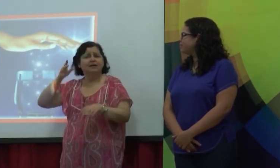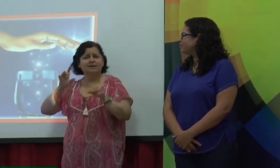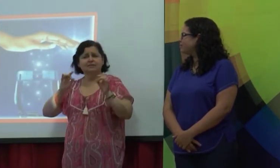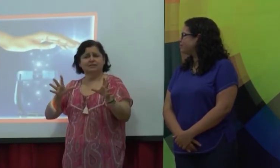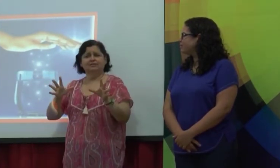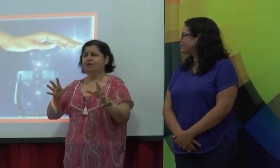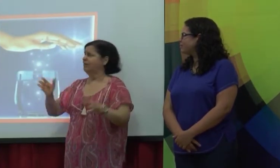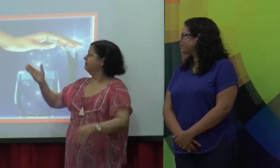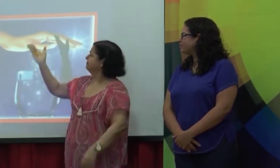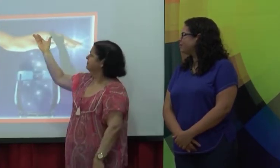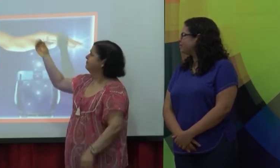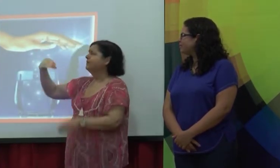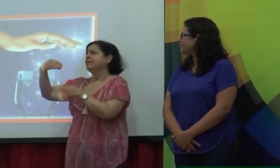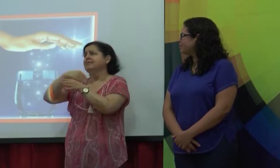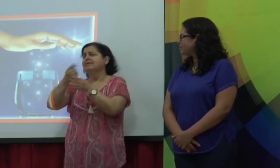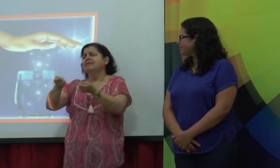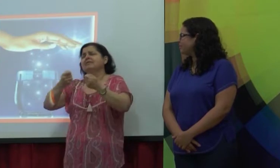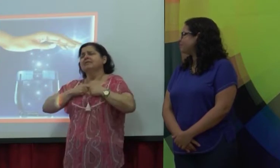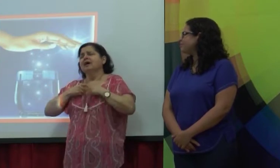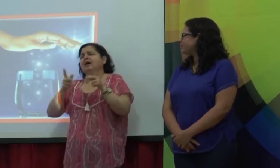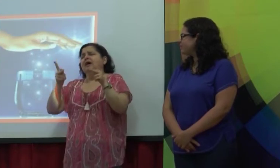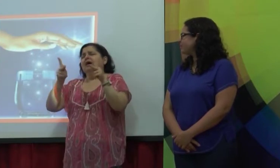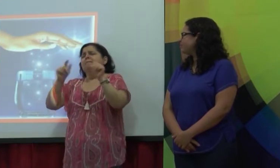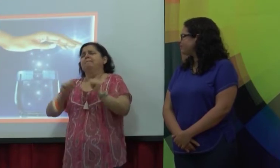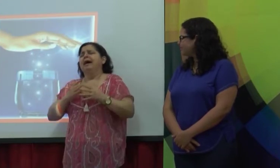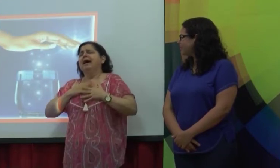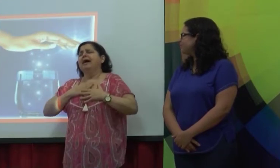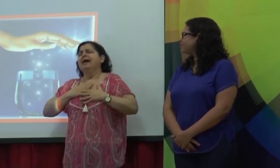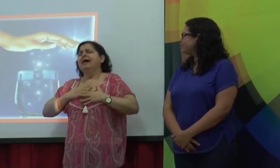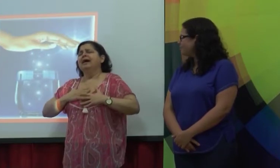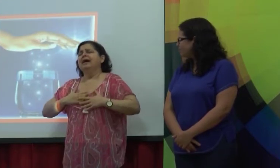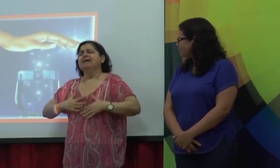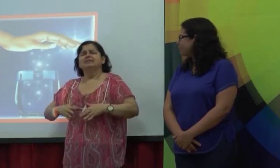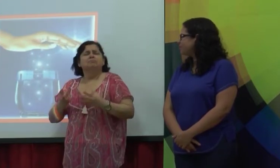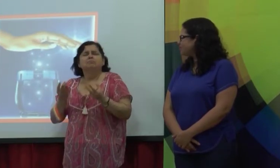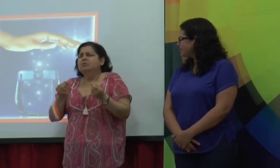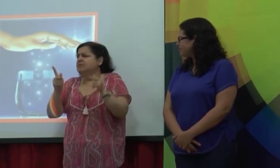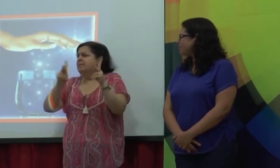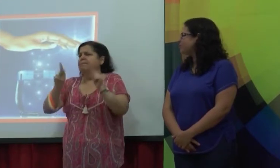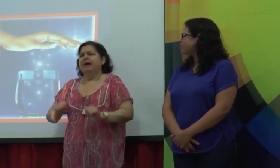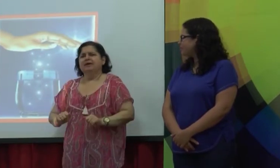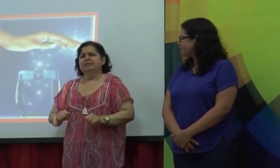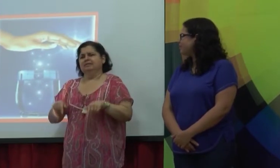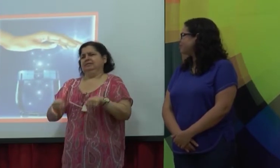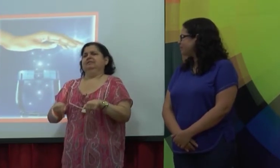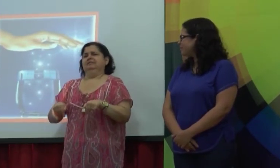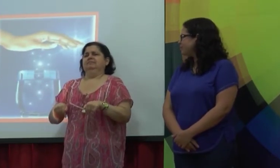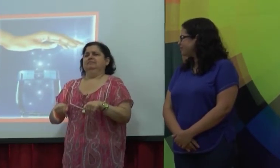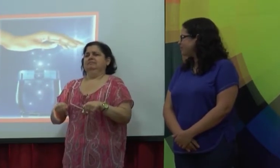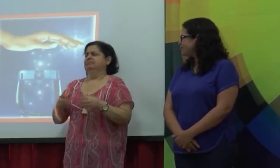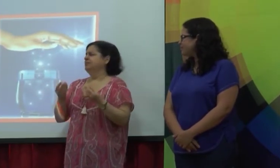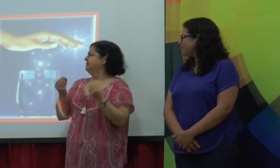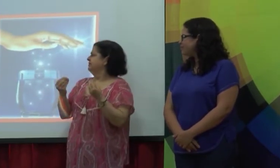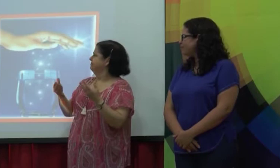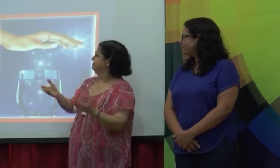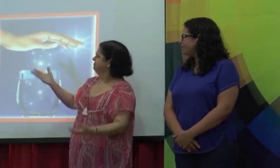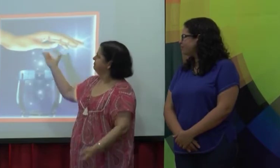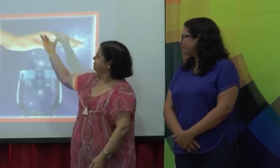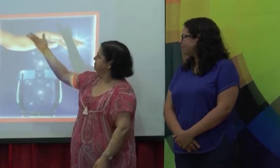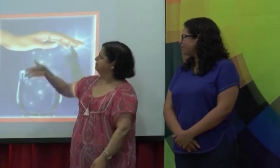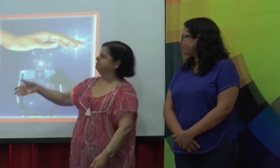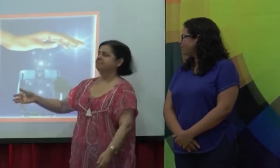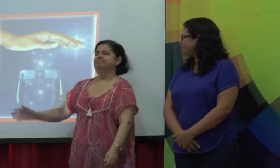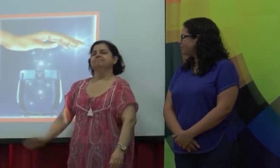é preciso que dentro da casa espírita a gente se sinta paz, muita paz,